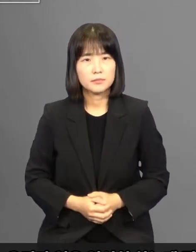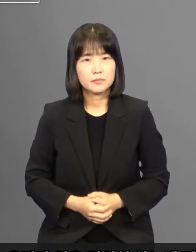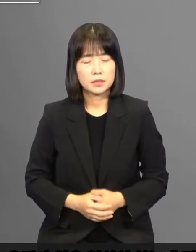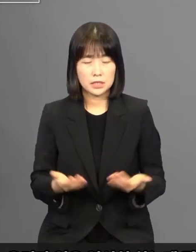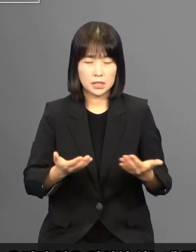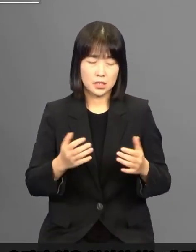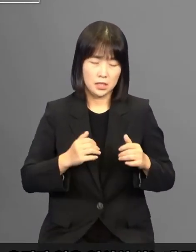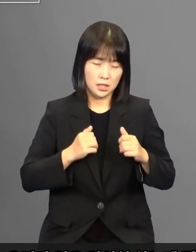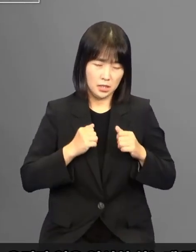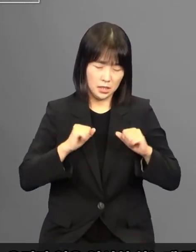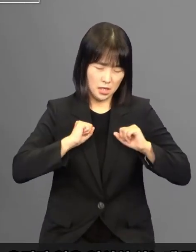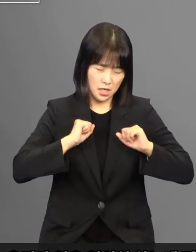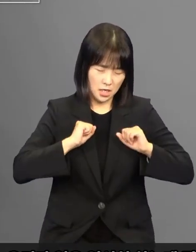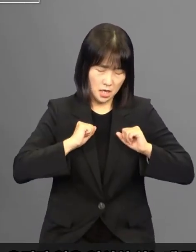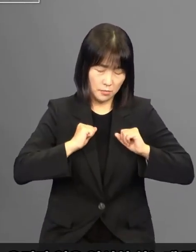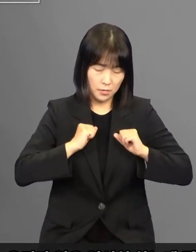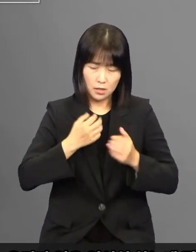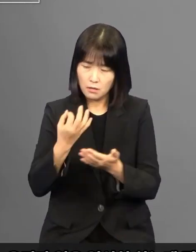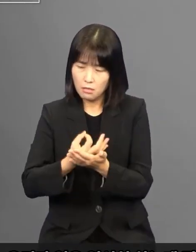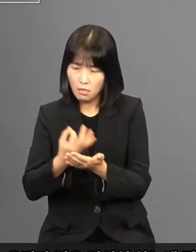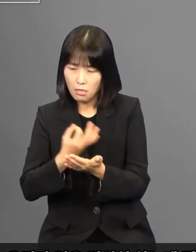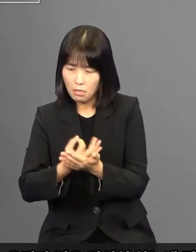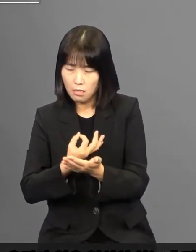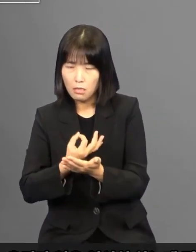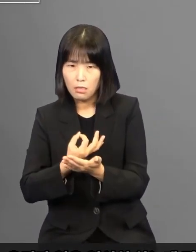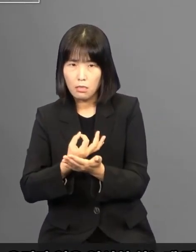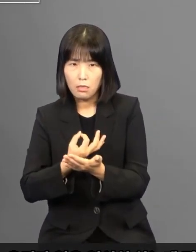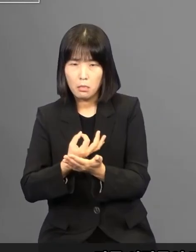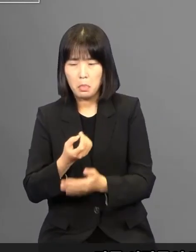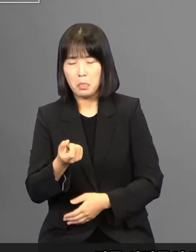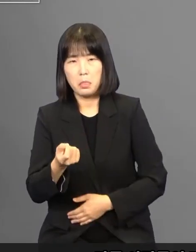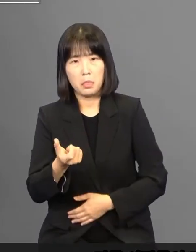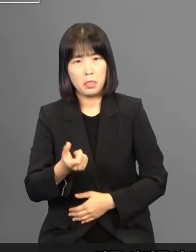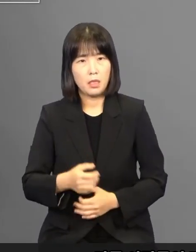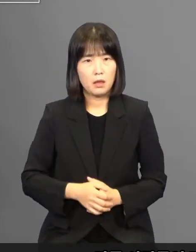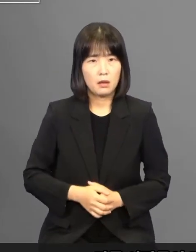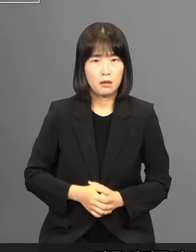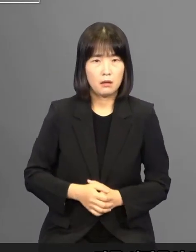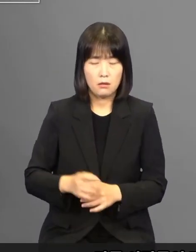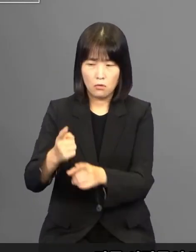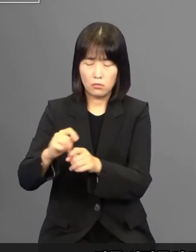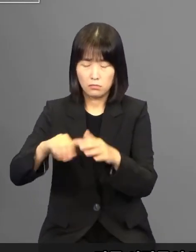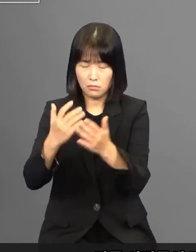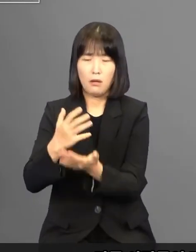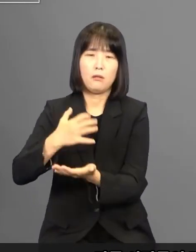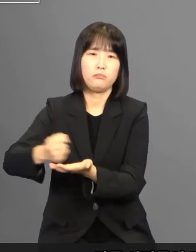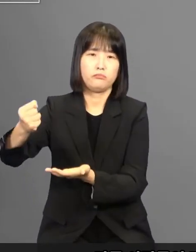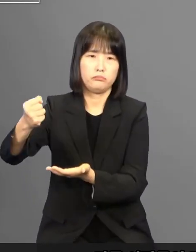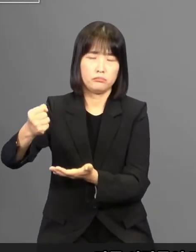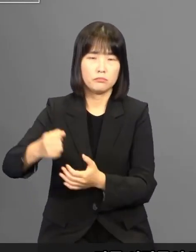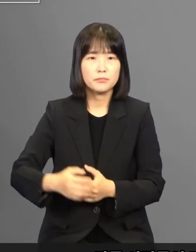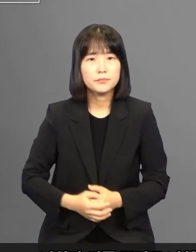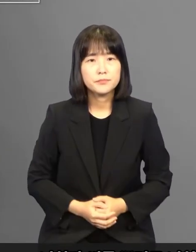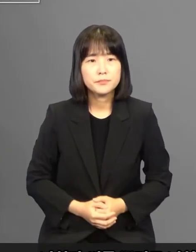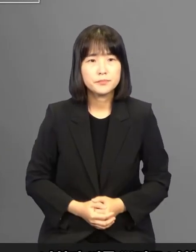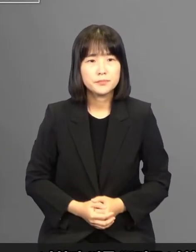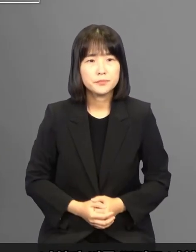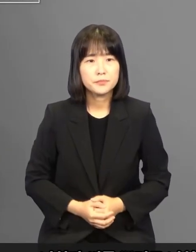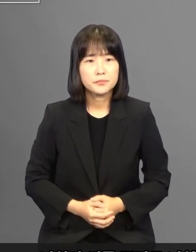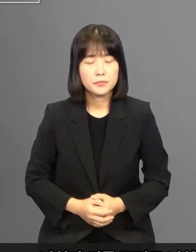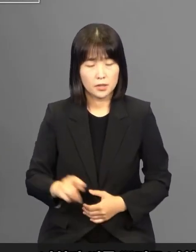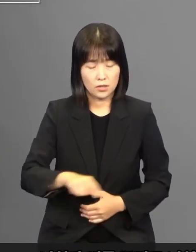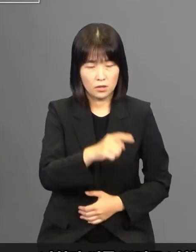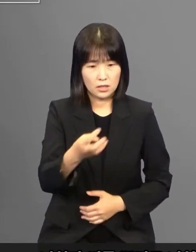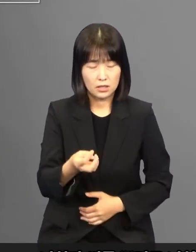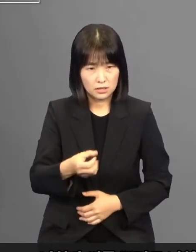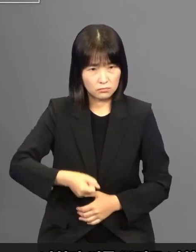열심히 하는데 정작 수익은 원수들이 다 가져가는 거예요. 다른 사람들이 다 가져가게 되는 것입니다. 너희가 씨를 뿌려도